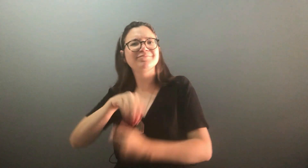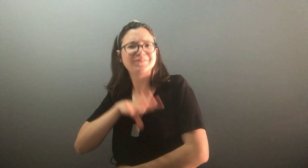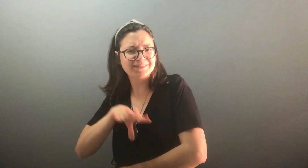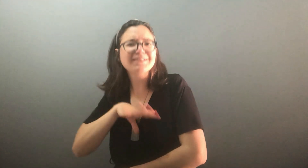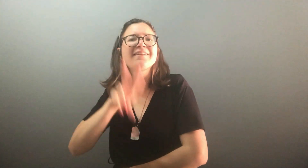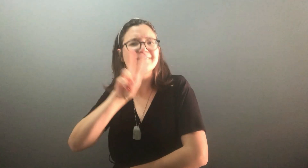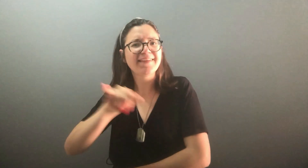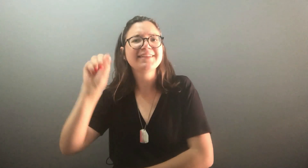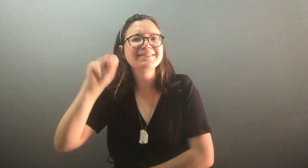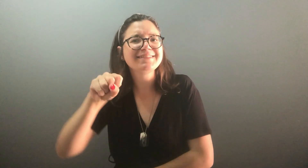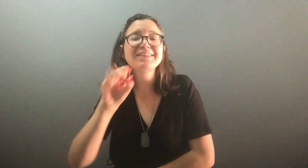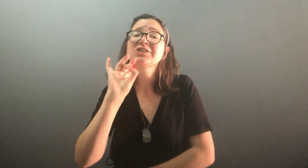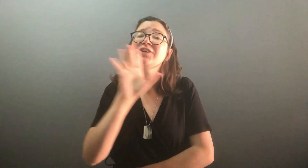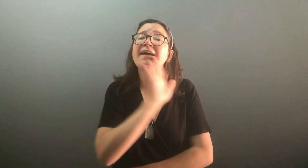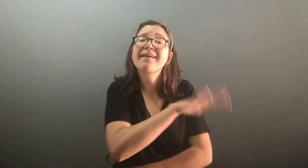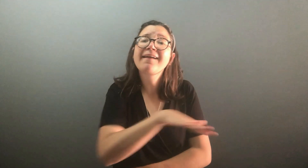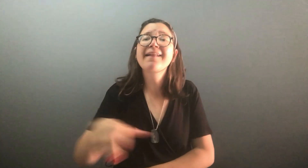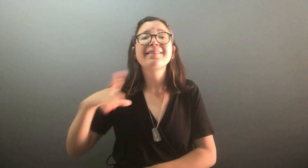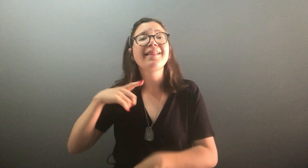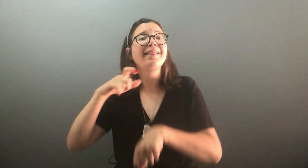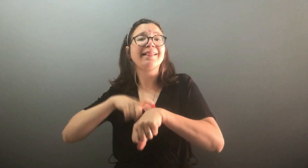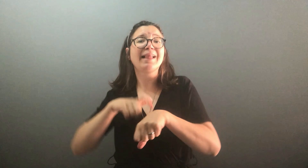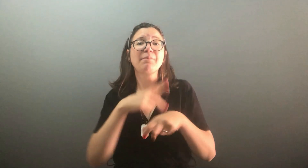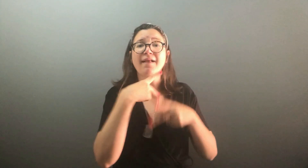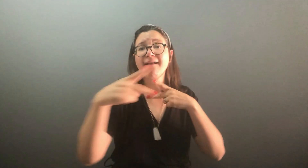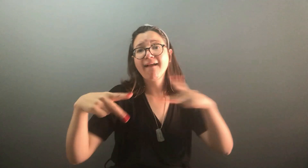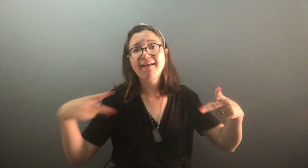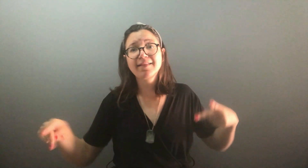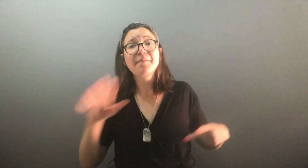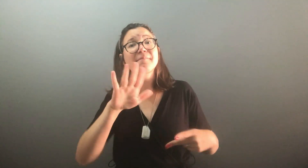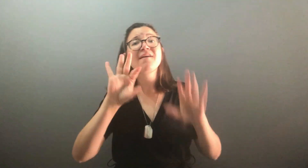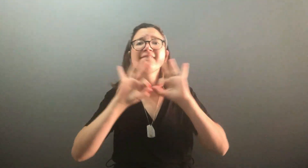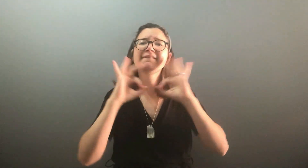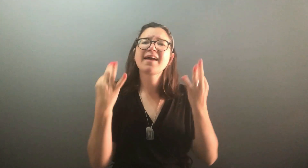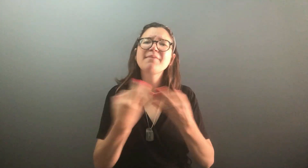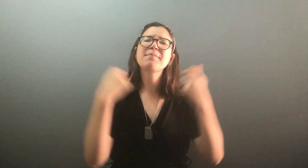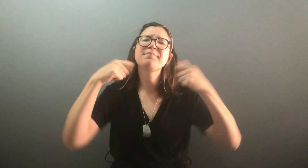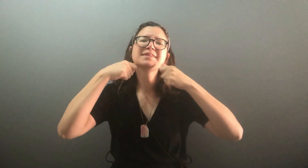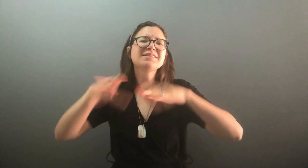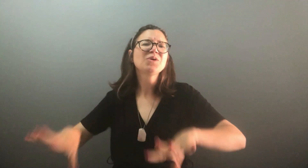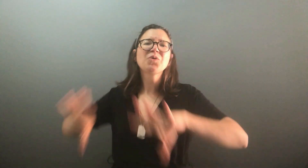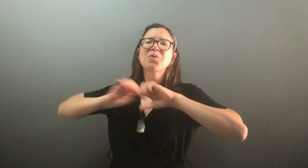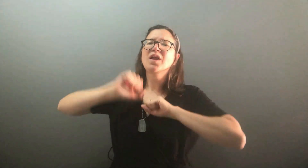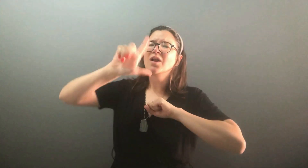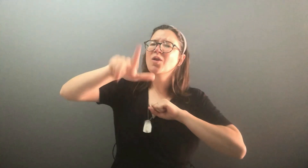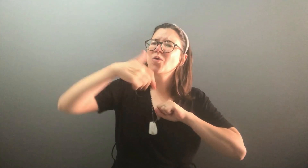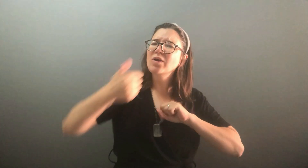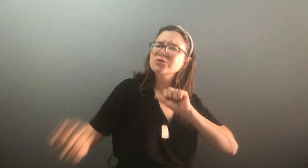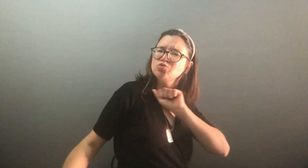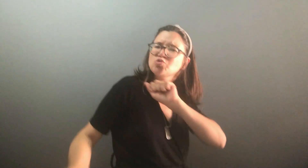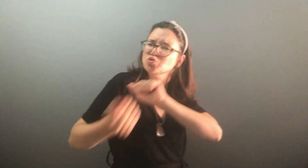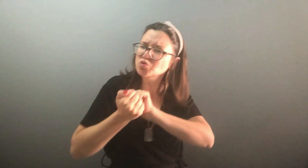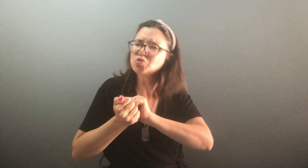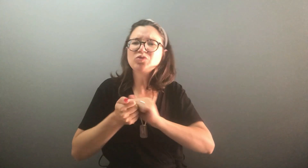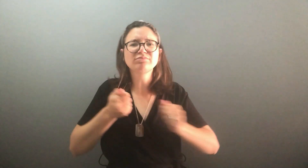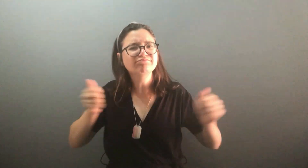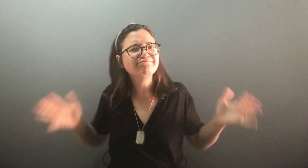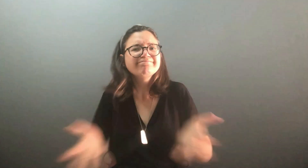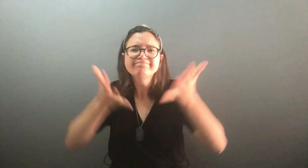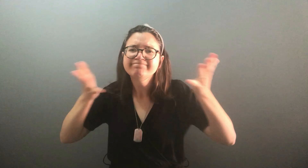de sinais como primeira língua, ele pode sim aprender o português, qualquer outra língua, é a capacidade dele, que todos têm, nós